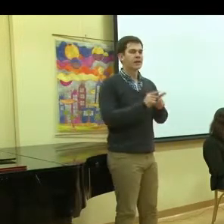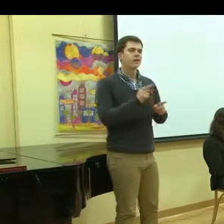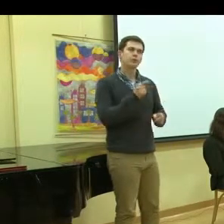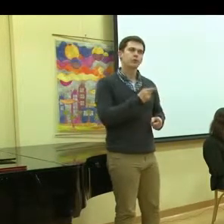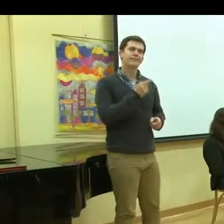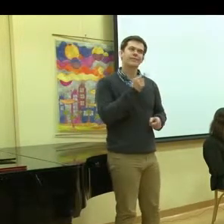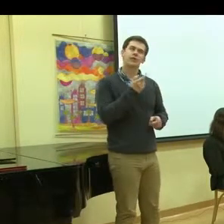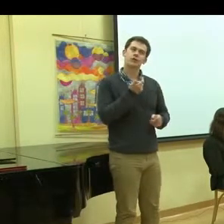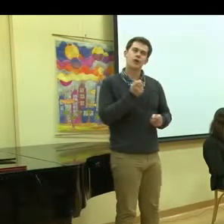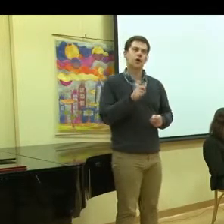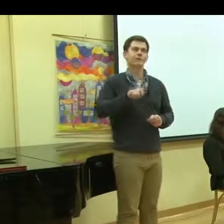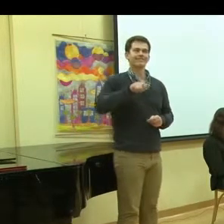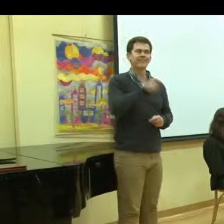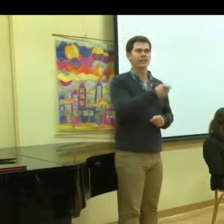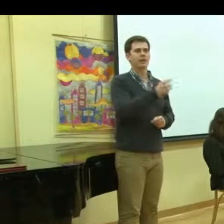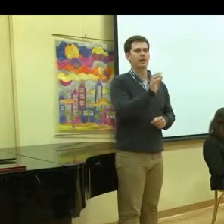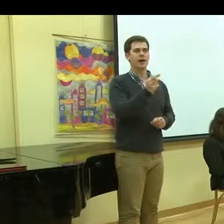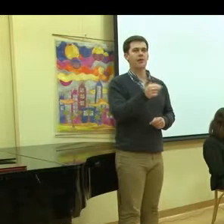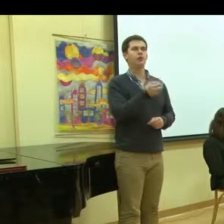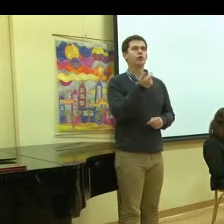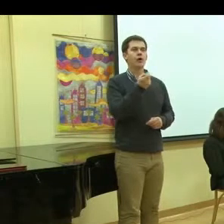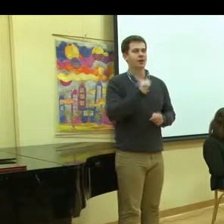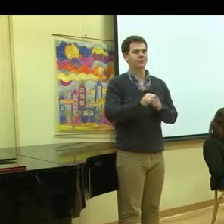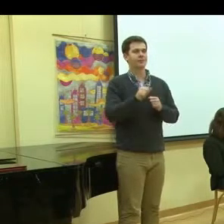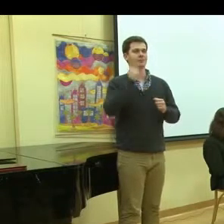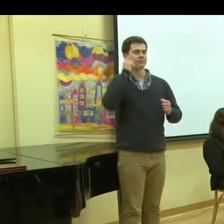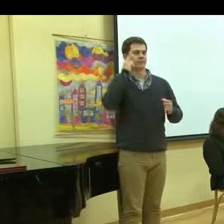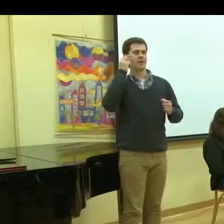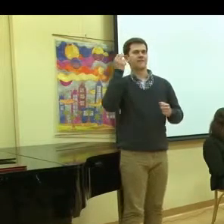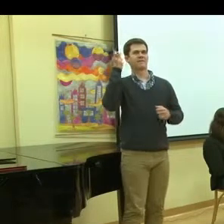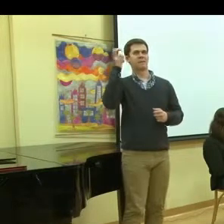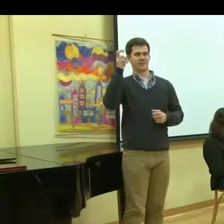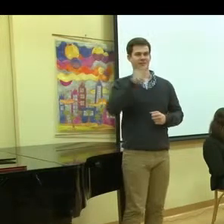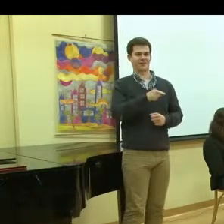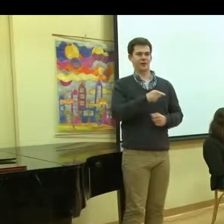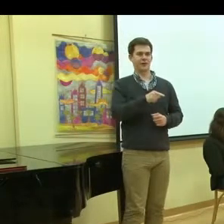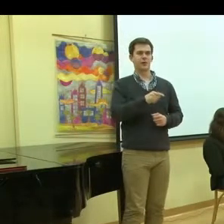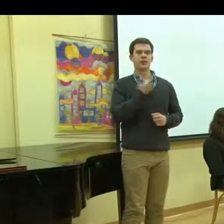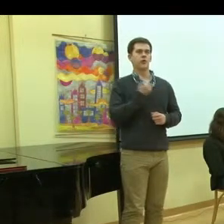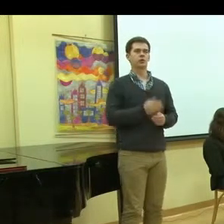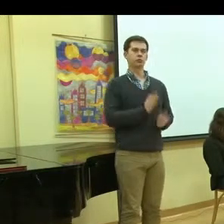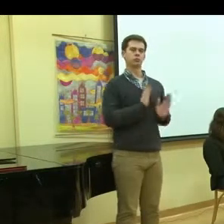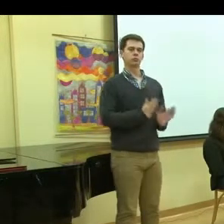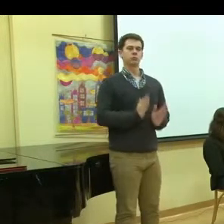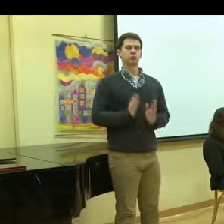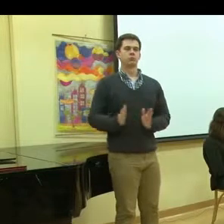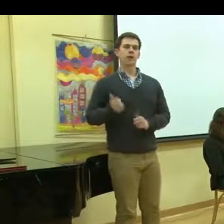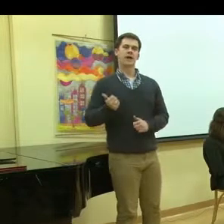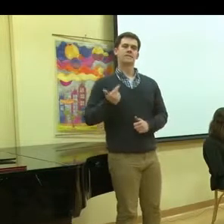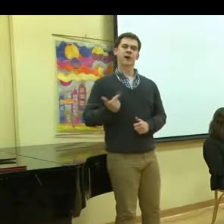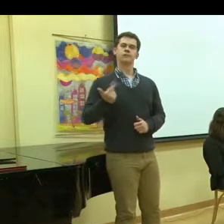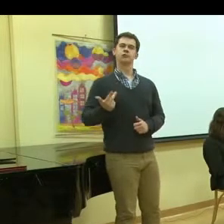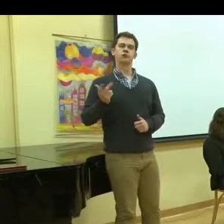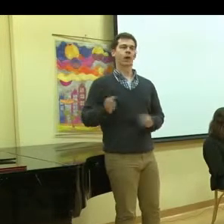od innych właśnie tańców, to właśnie ta improwizacja. Pasa el tiempo, esos inmigrantes tienen hijos en Argentina, que ya